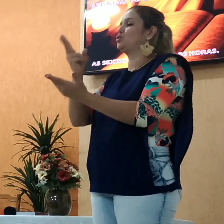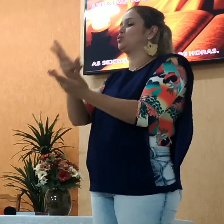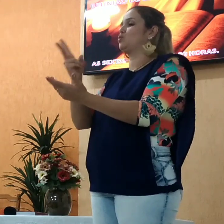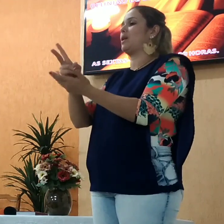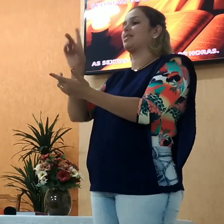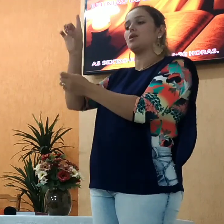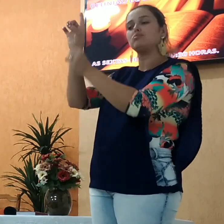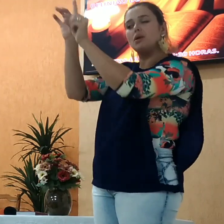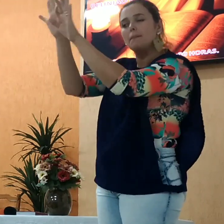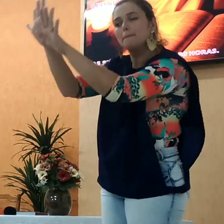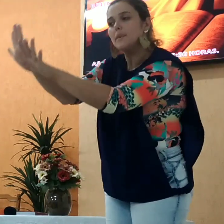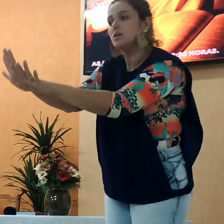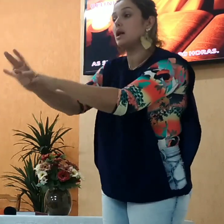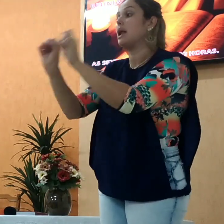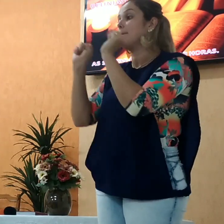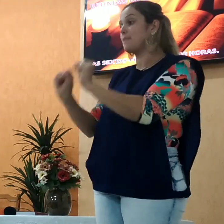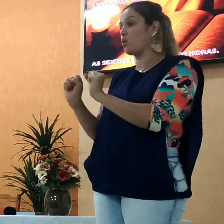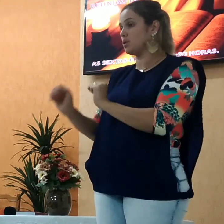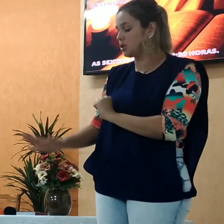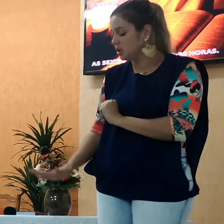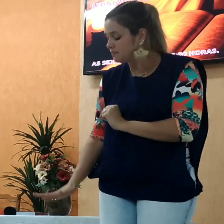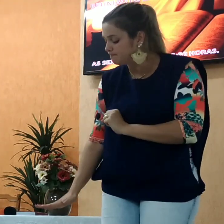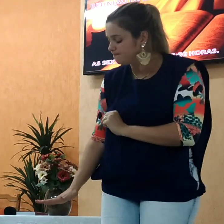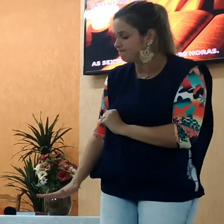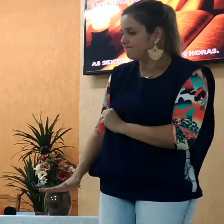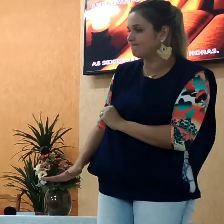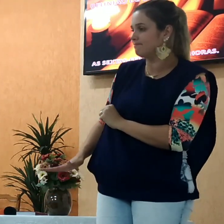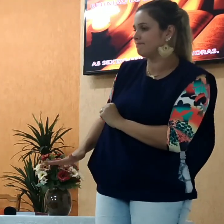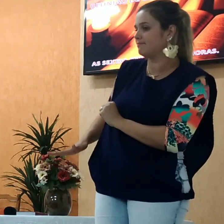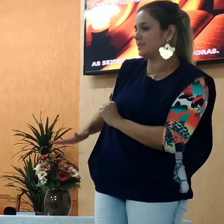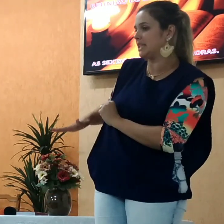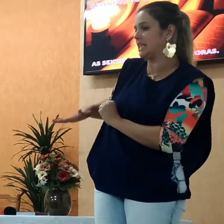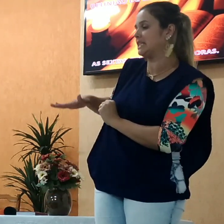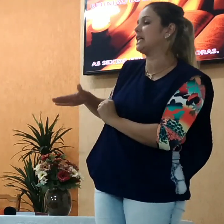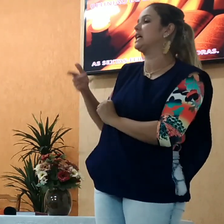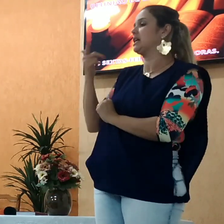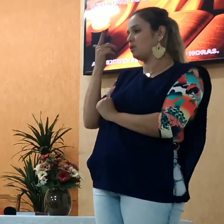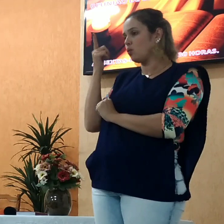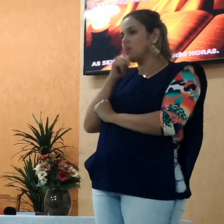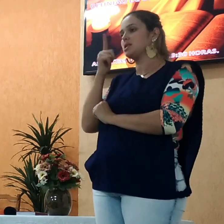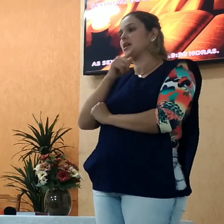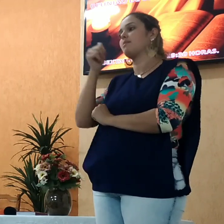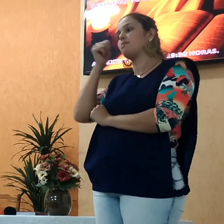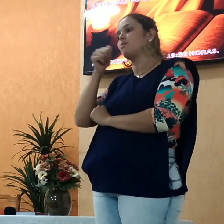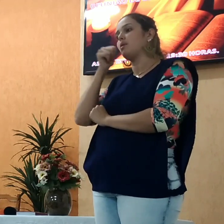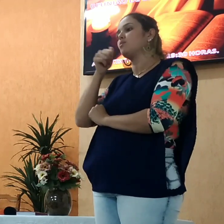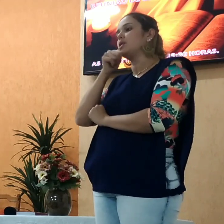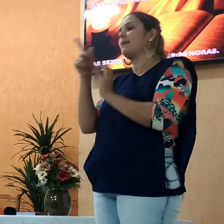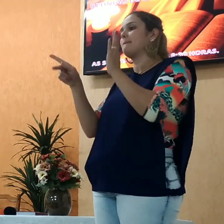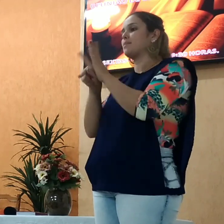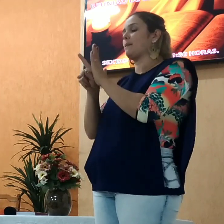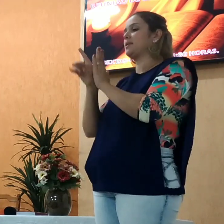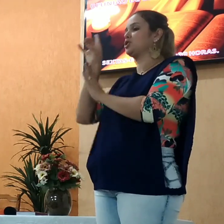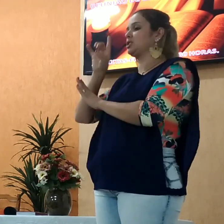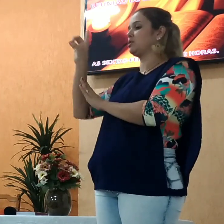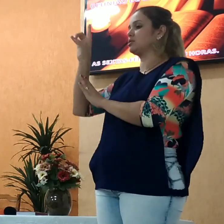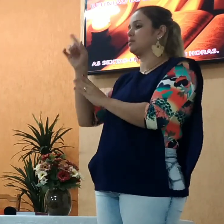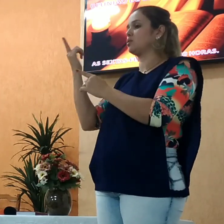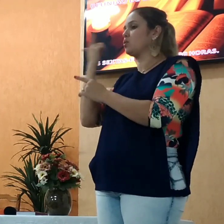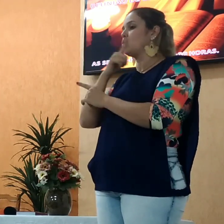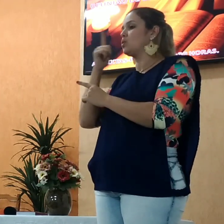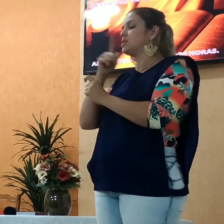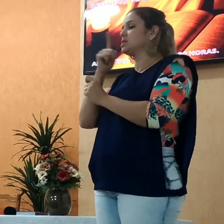possa crescer e ela possa também se tornar uma grande mulher na presença de Deus, para adorar